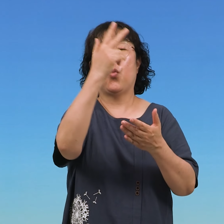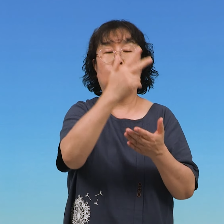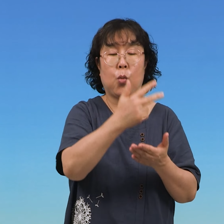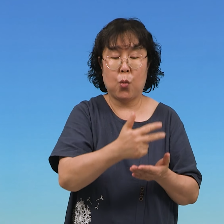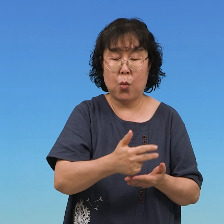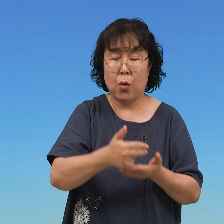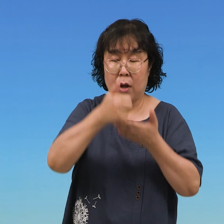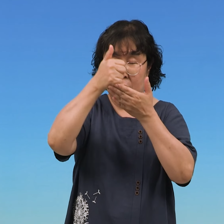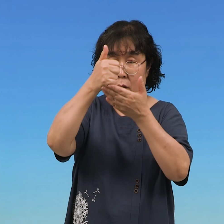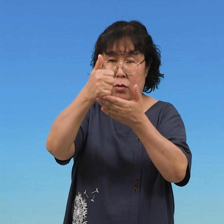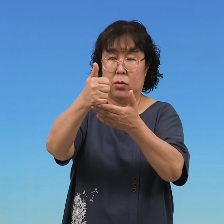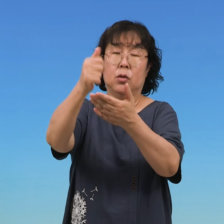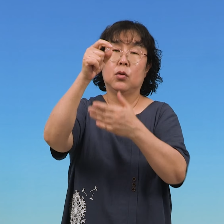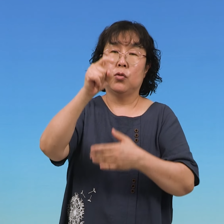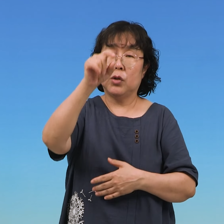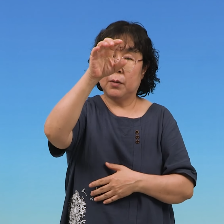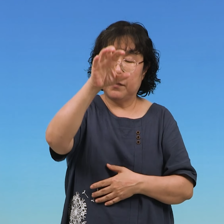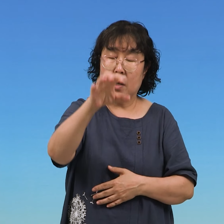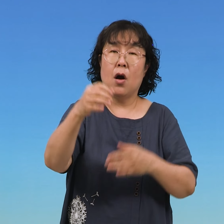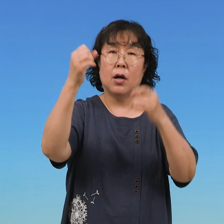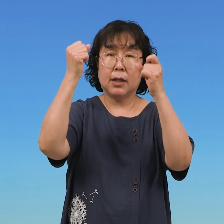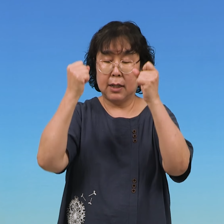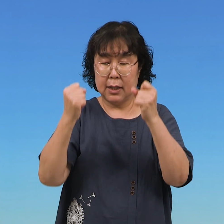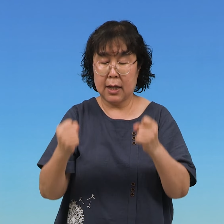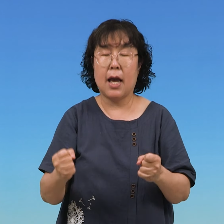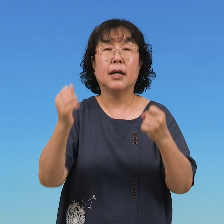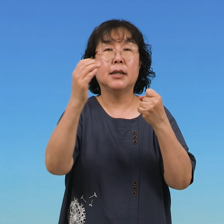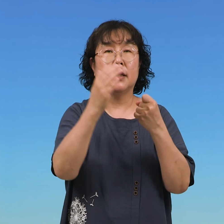주님 여기 계시기에